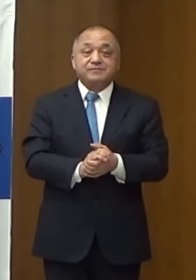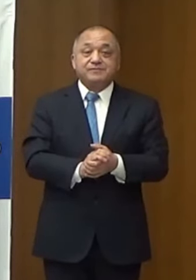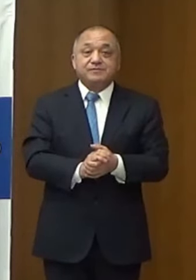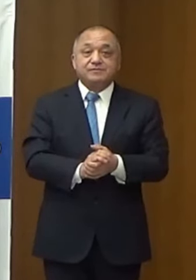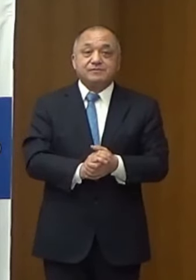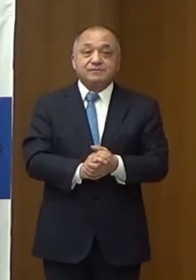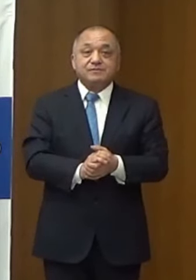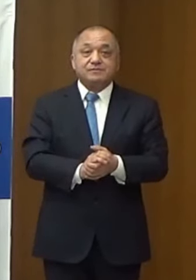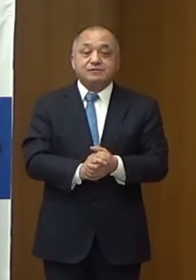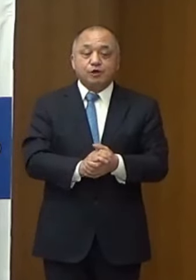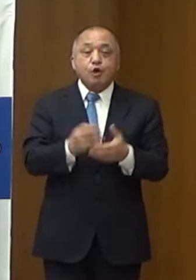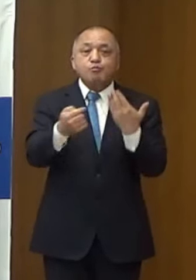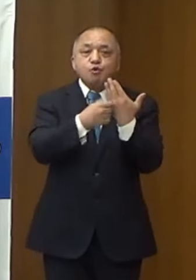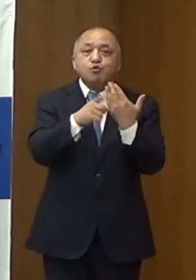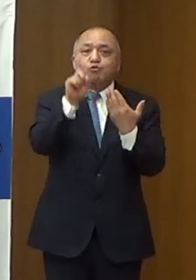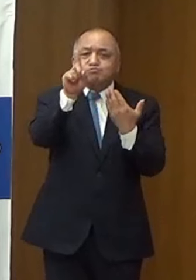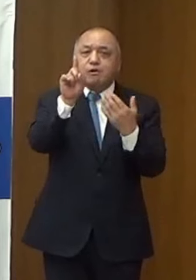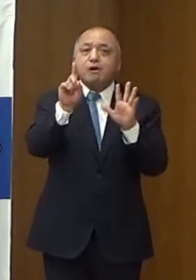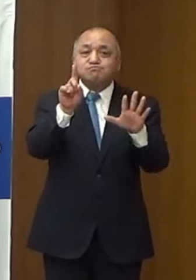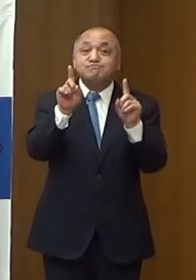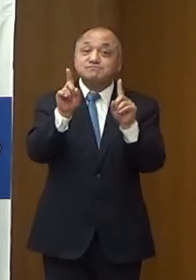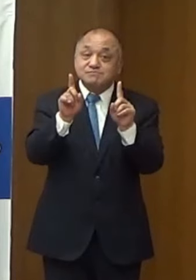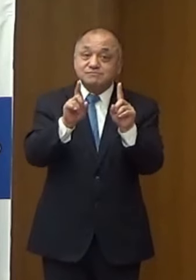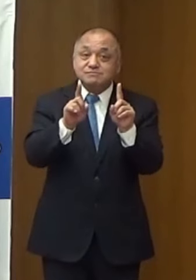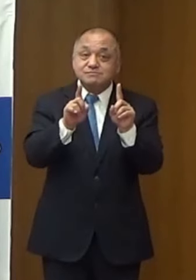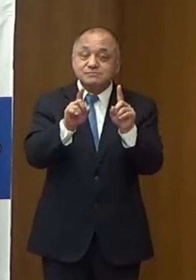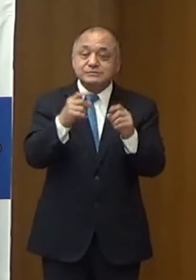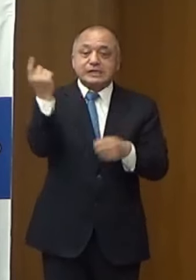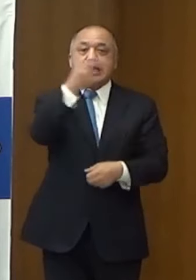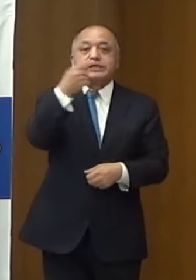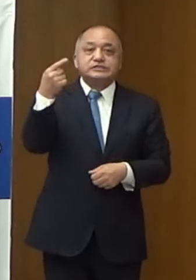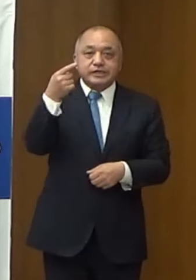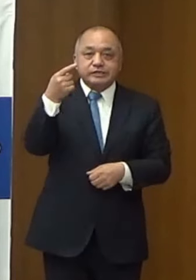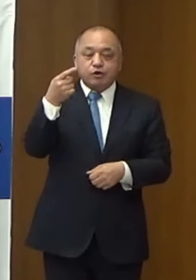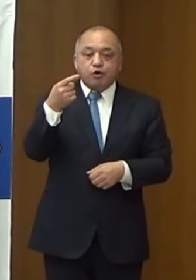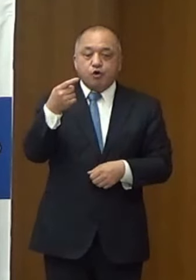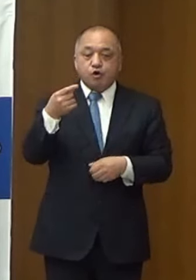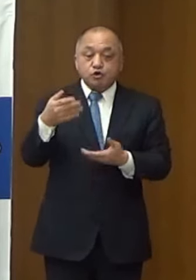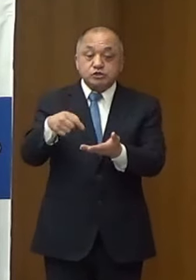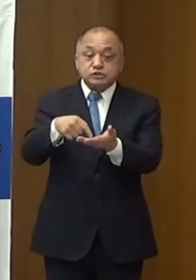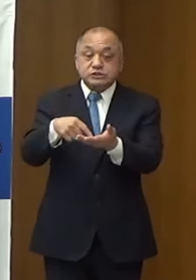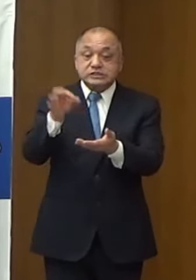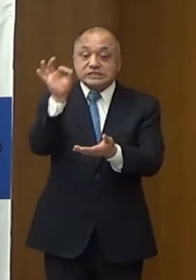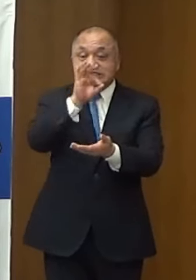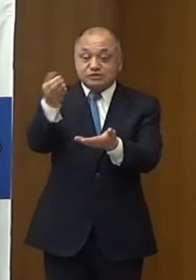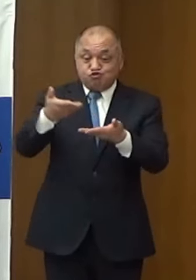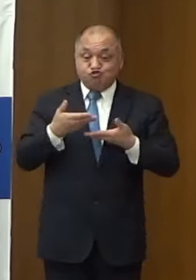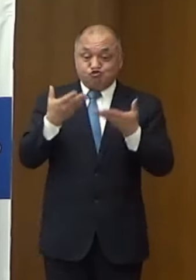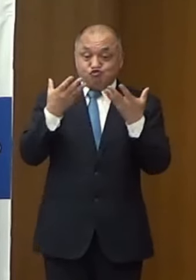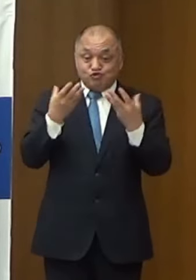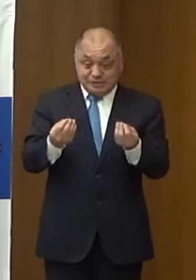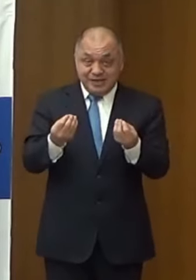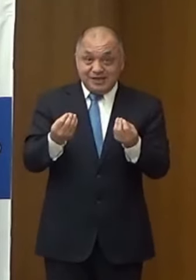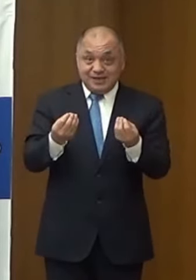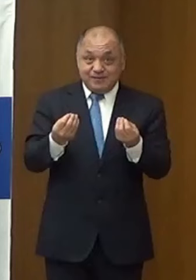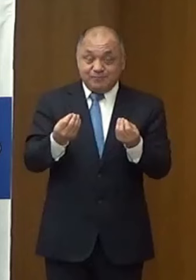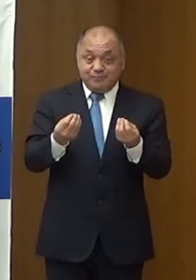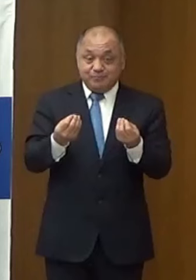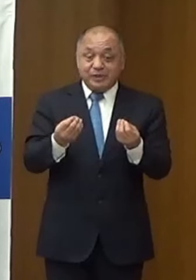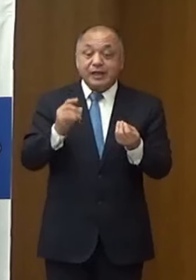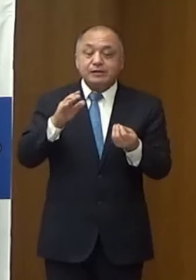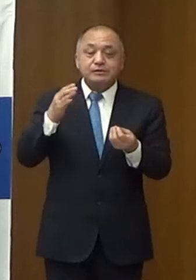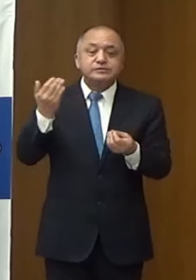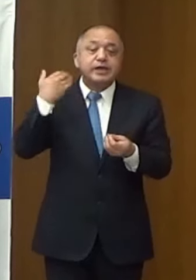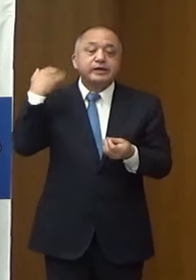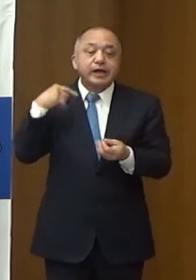ですね、まあ、これポイントなんですけれども、第1弾の支給品を、受給していて、前